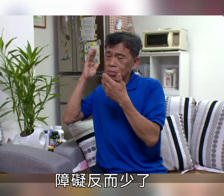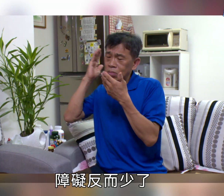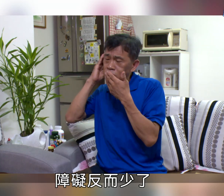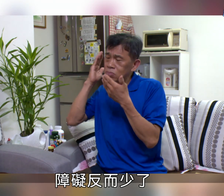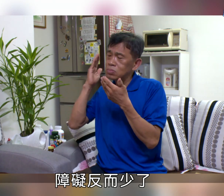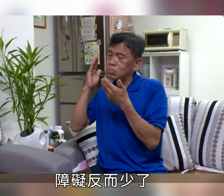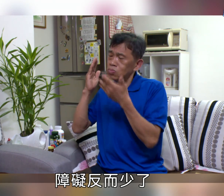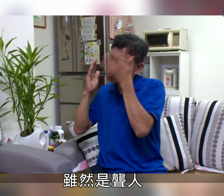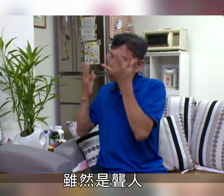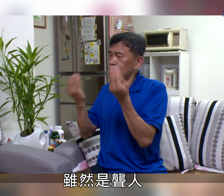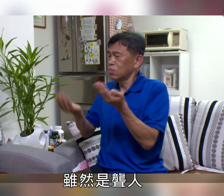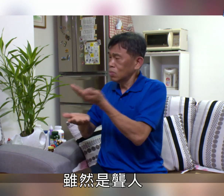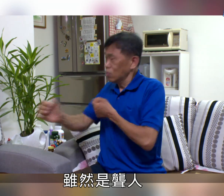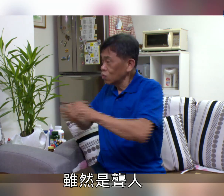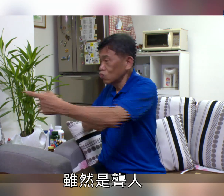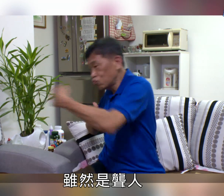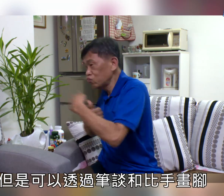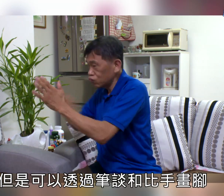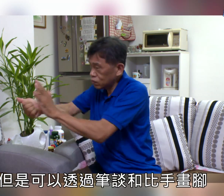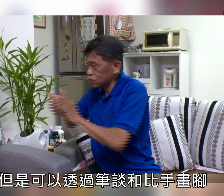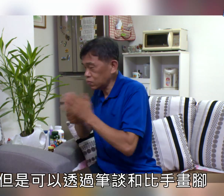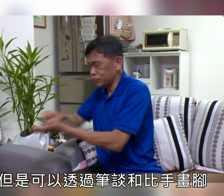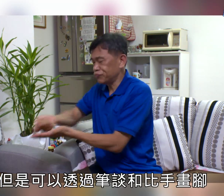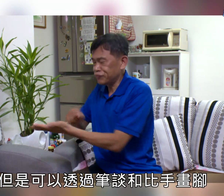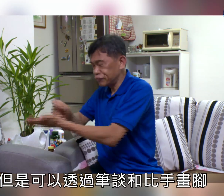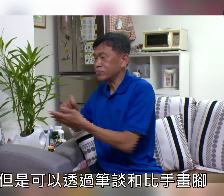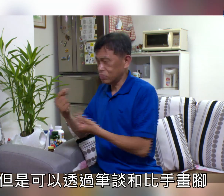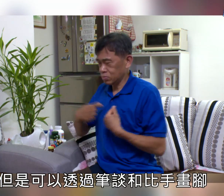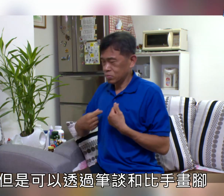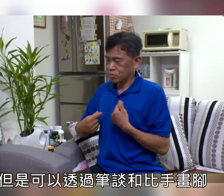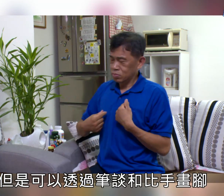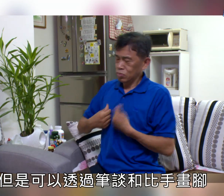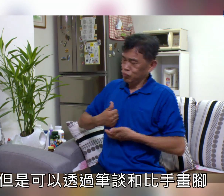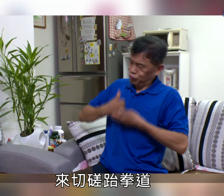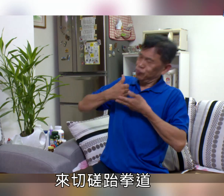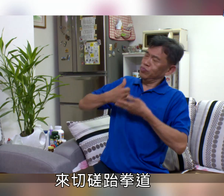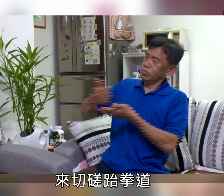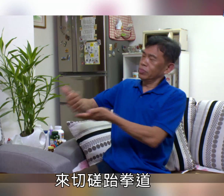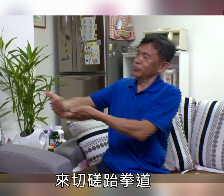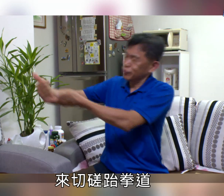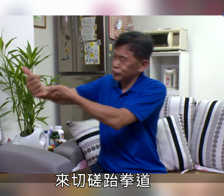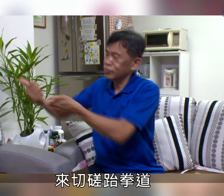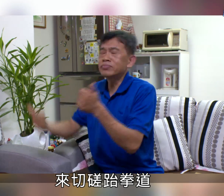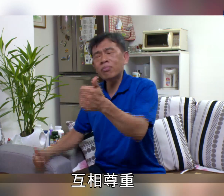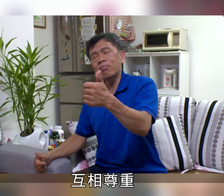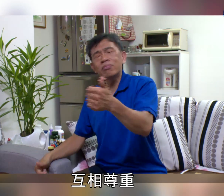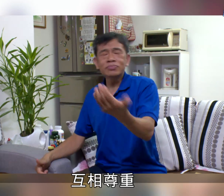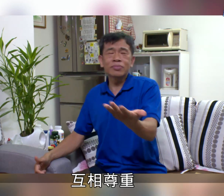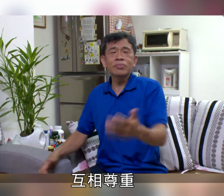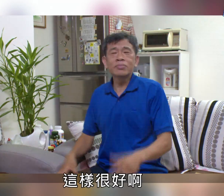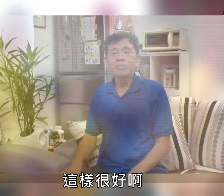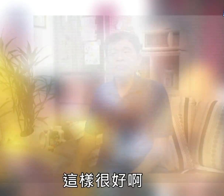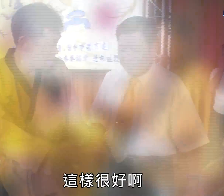少了。虽然是聋人呢，但是可以透过笔谈和比手画脚来切磋跆拳道，互相尊重，这样很好